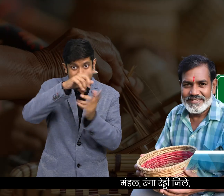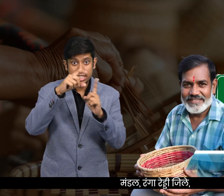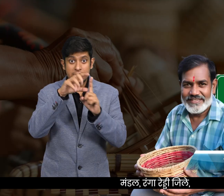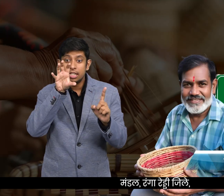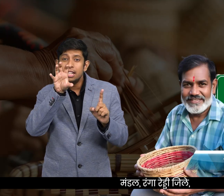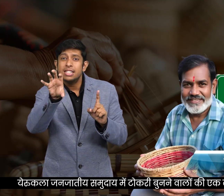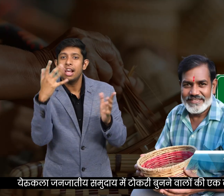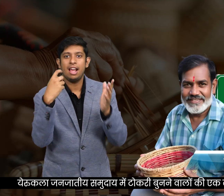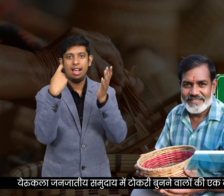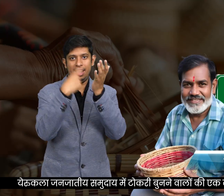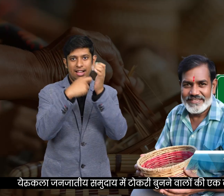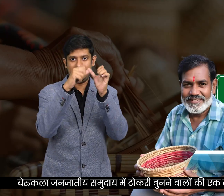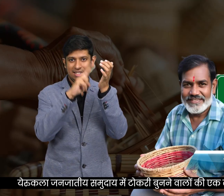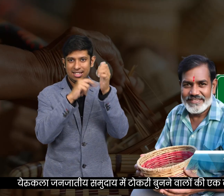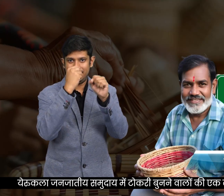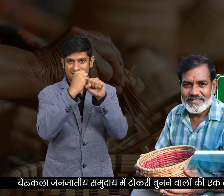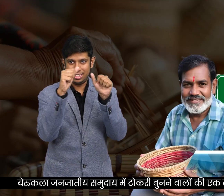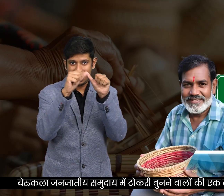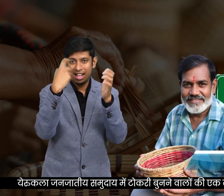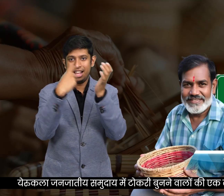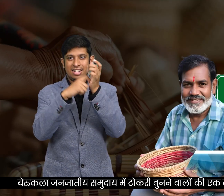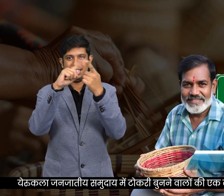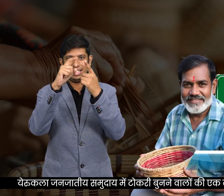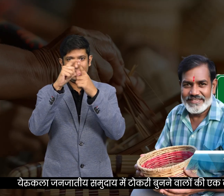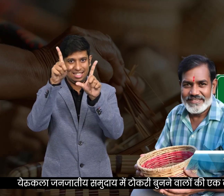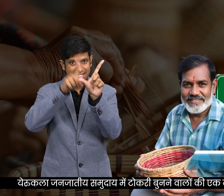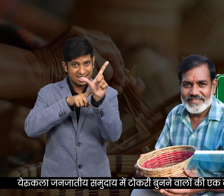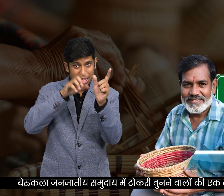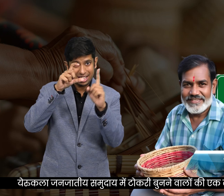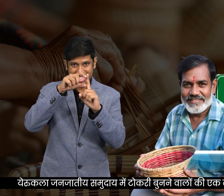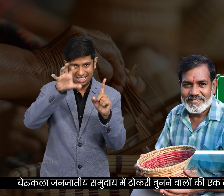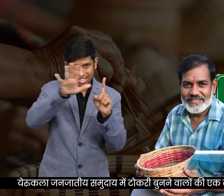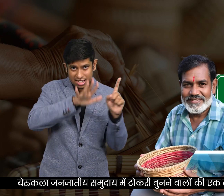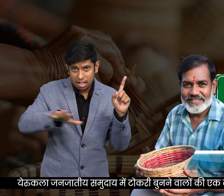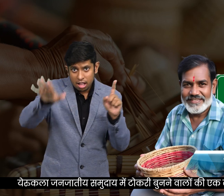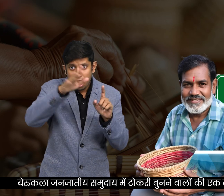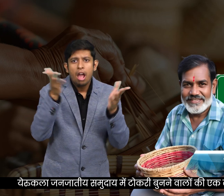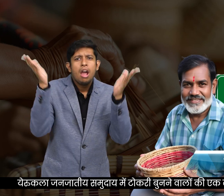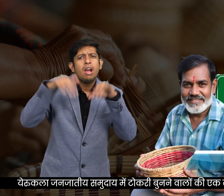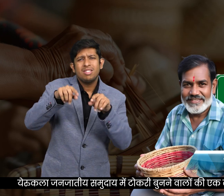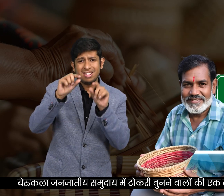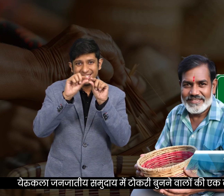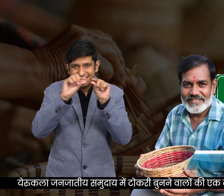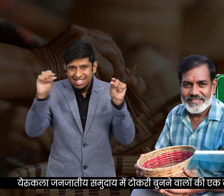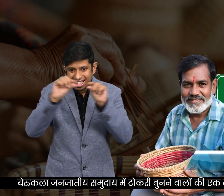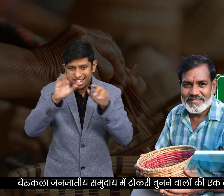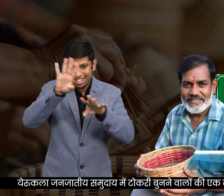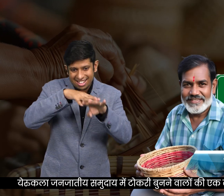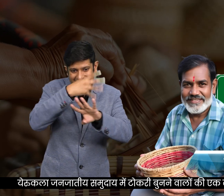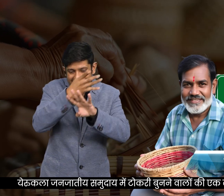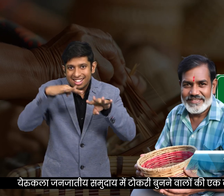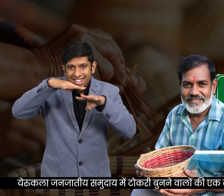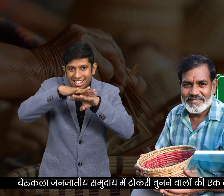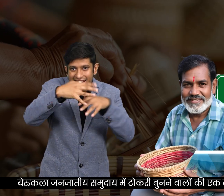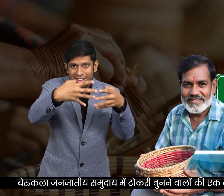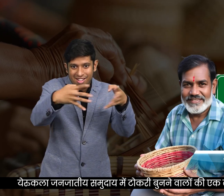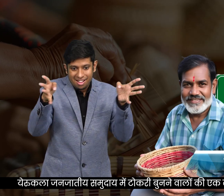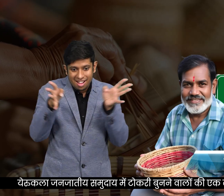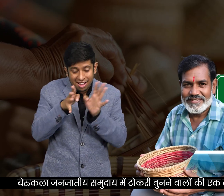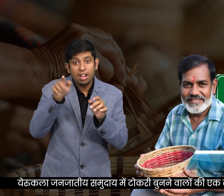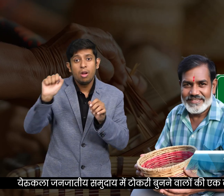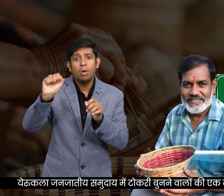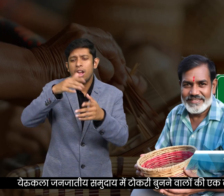रंगारेड्डी जिले, येरुकुला जनजातीय समुदाय में टोकरी बुनने वालों की एक लंबी पंक्ति से आता